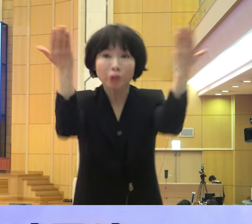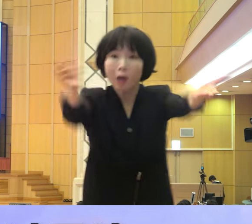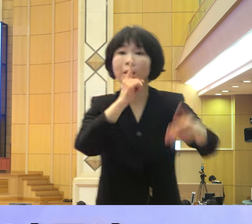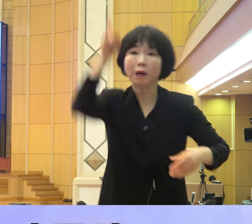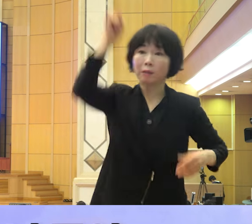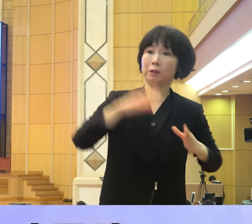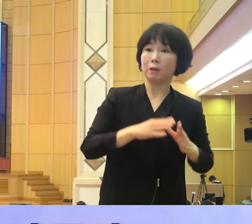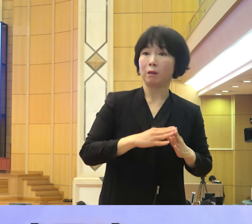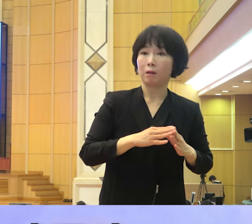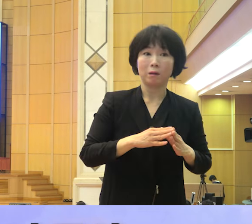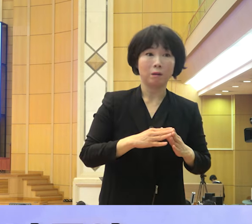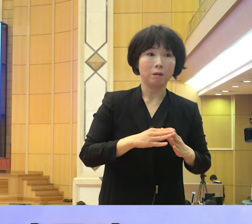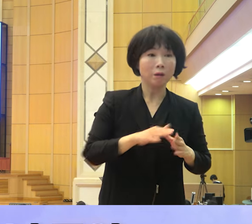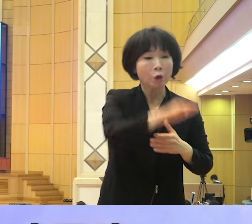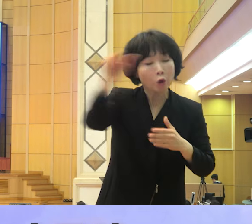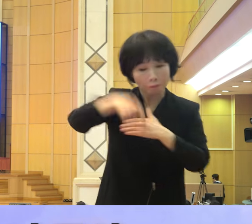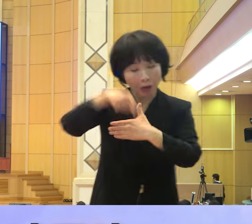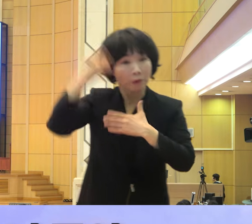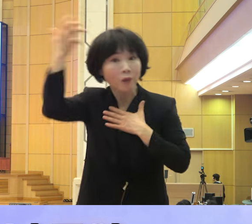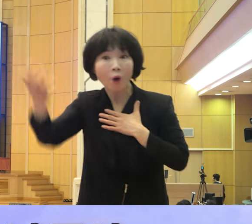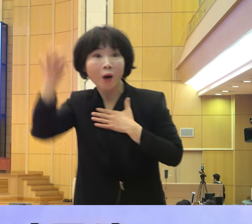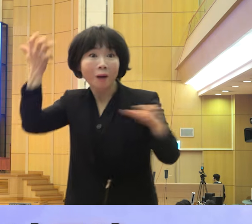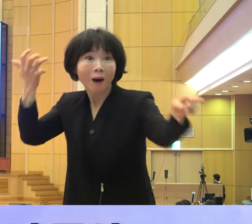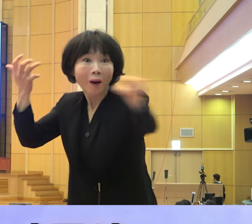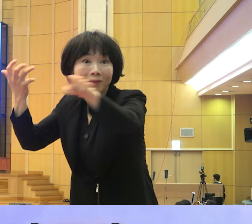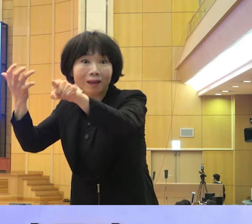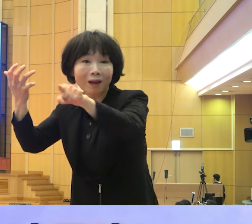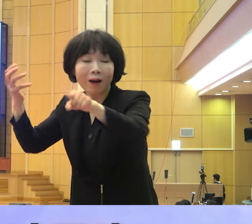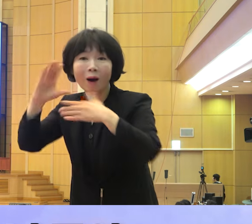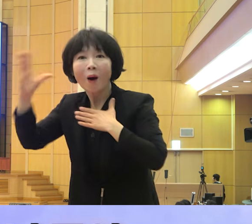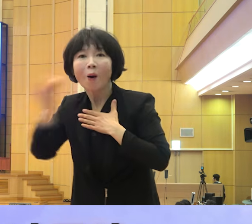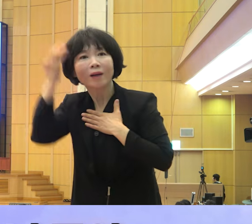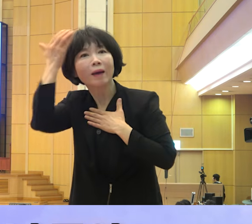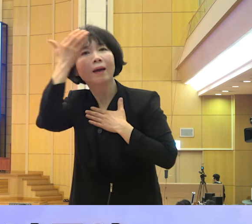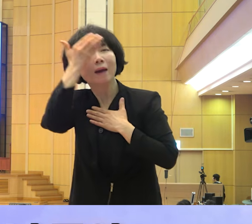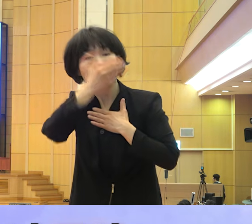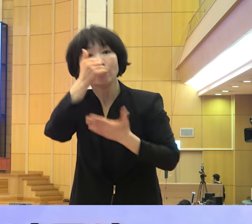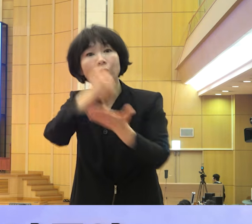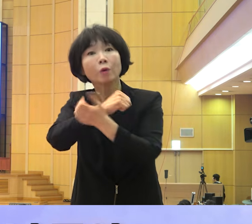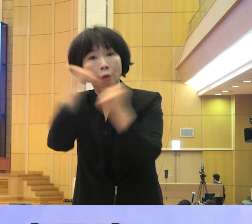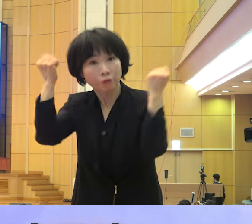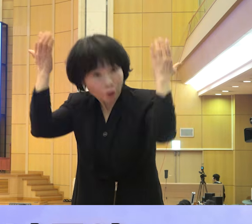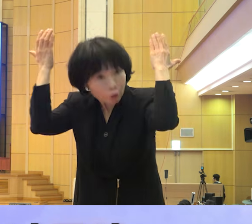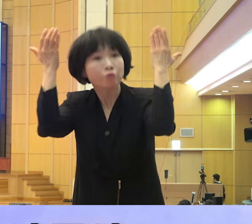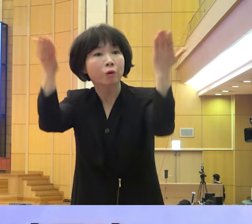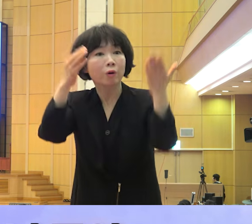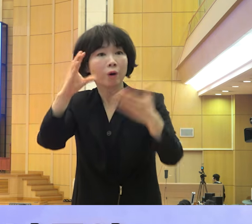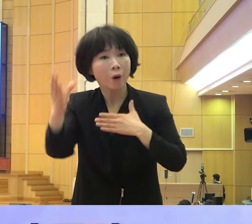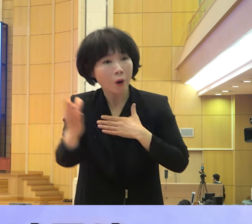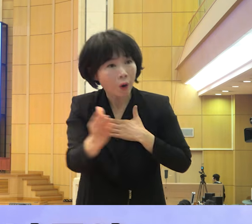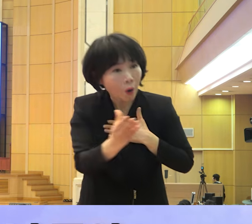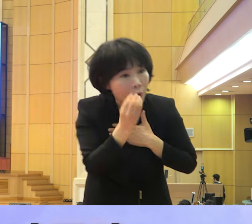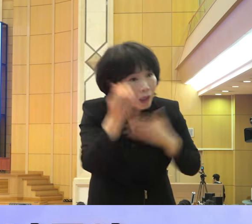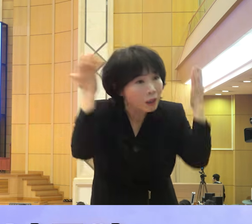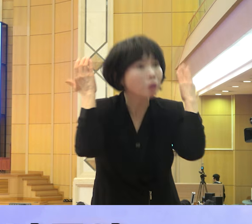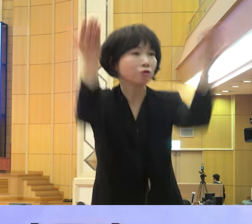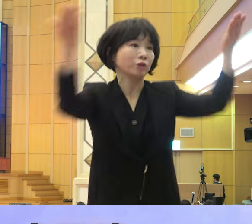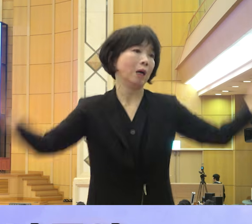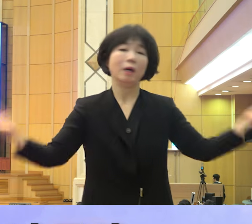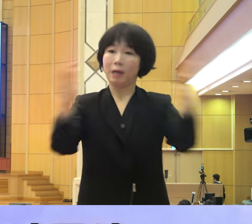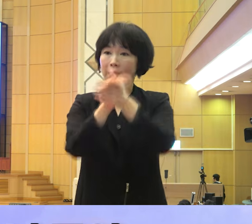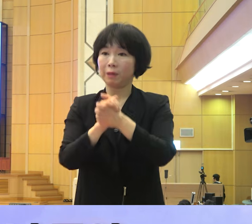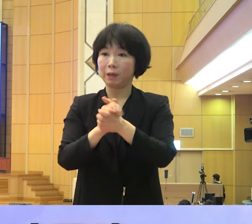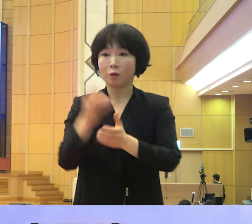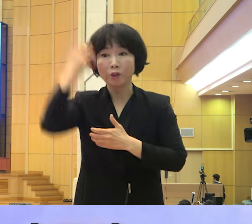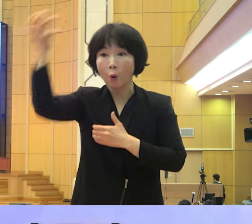그래서 우리를 심령을 거룩하게 하는, 그래서 죄로 말미암아 죽을 것을 거룩한 산, 우리를 살게